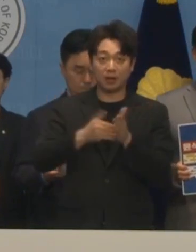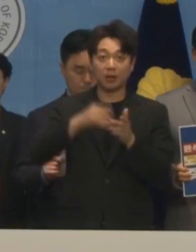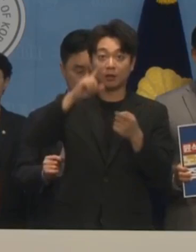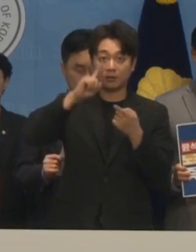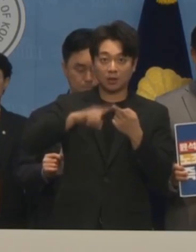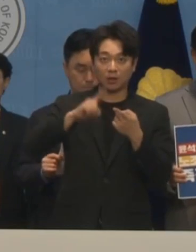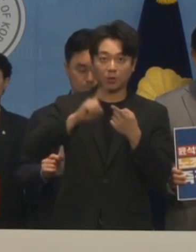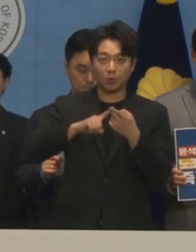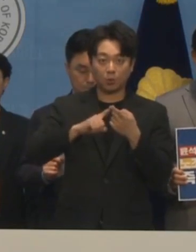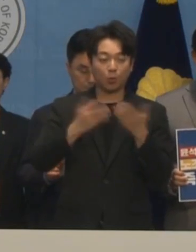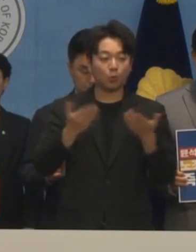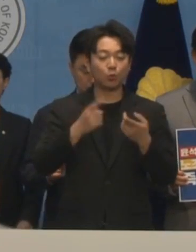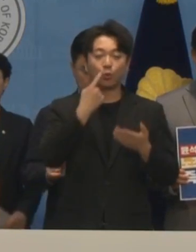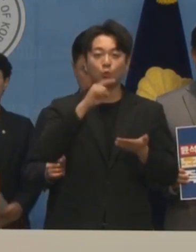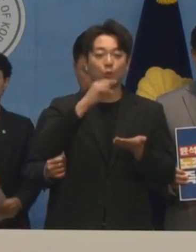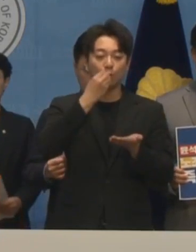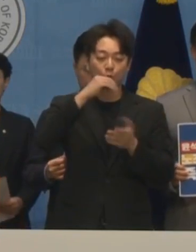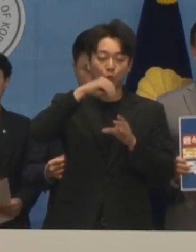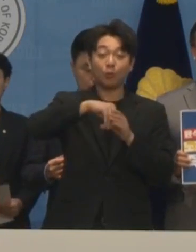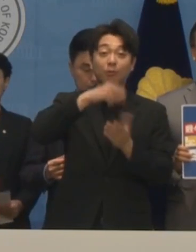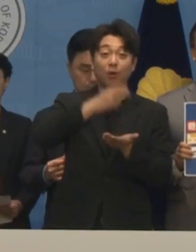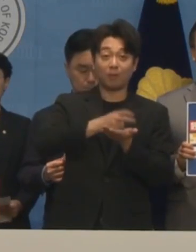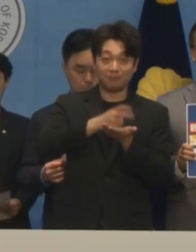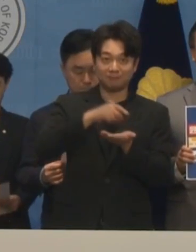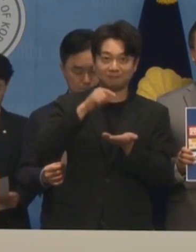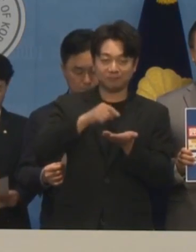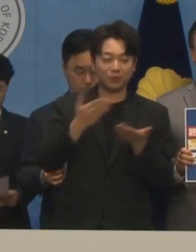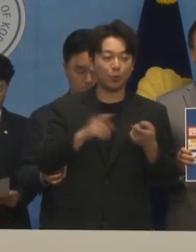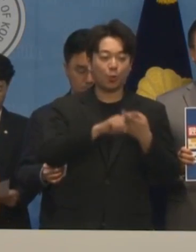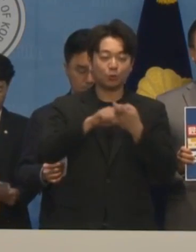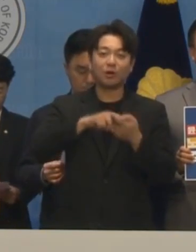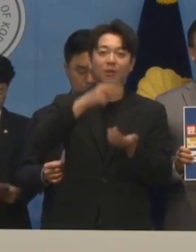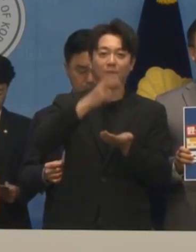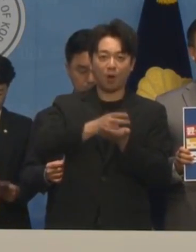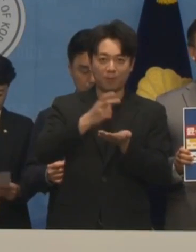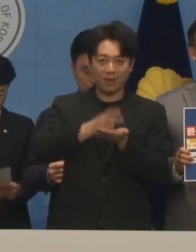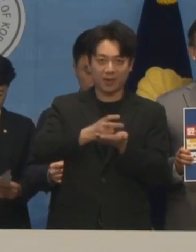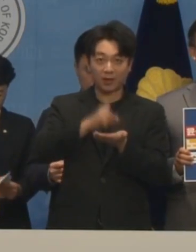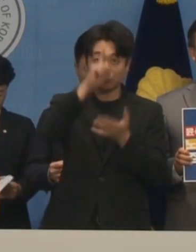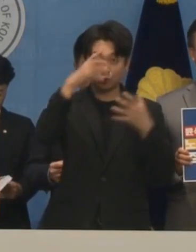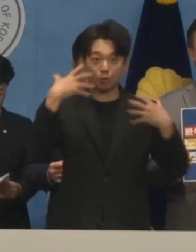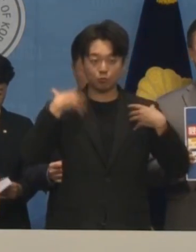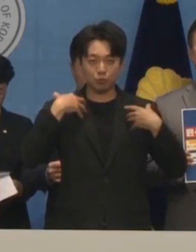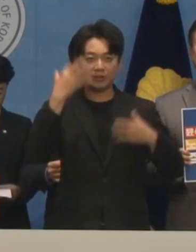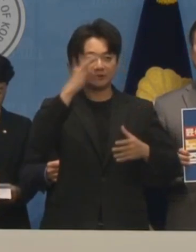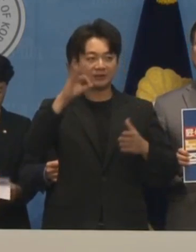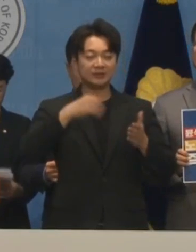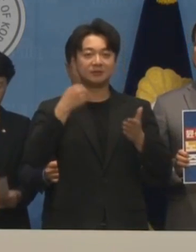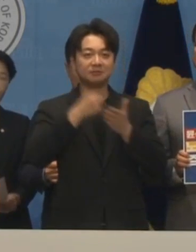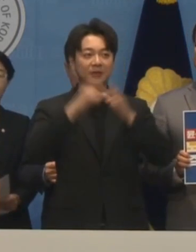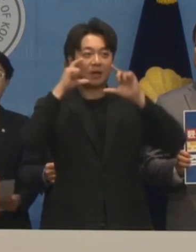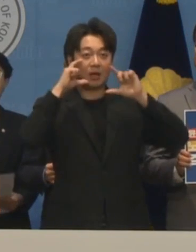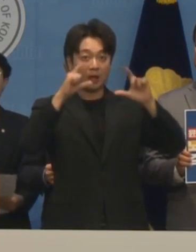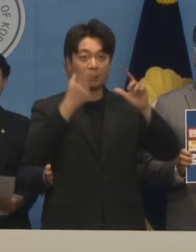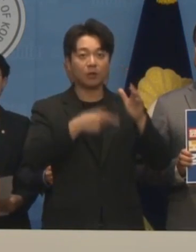2, 3조 거부권 반대 및 즉각 공포를 촉구하는 야 6당 국회의원